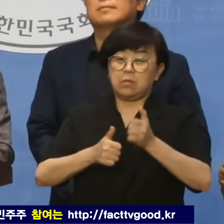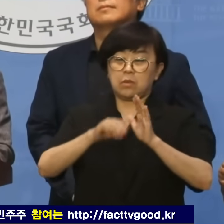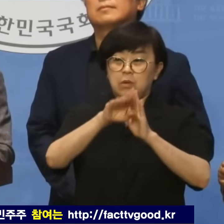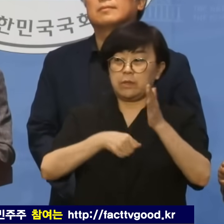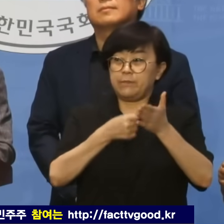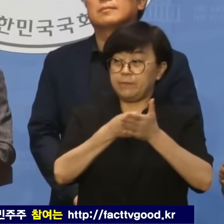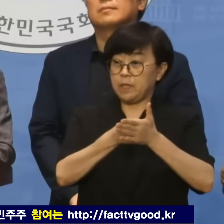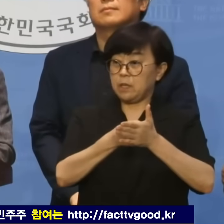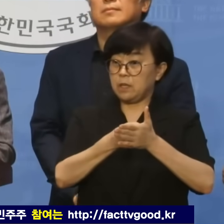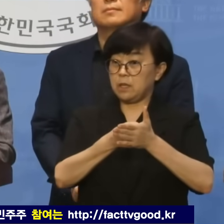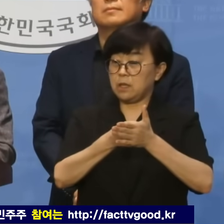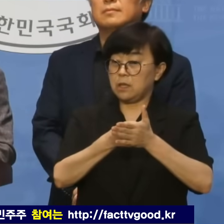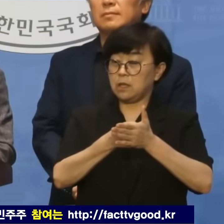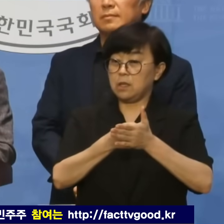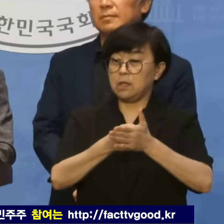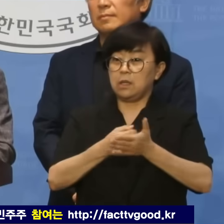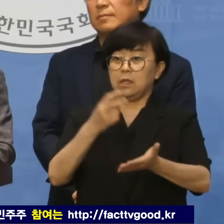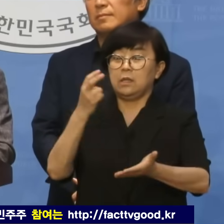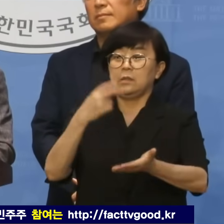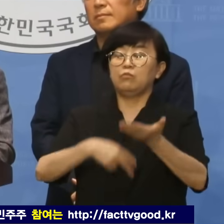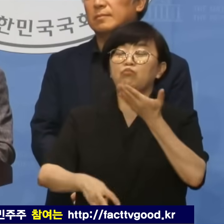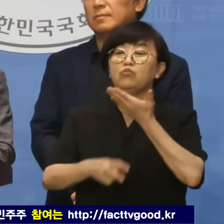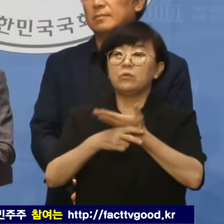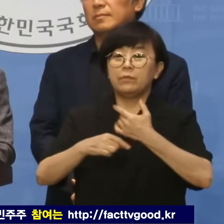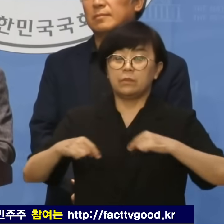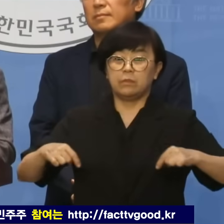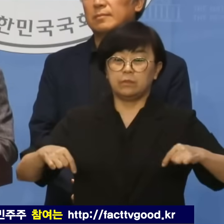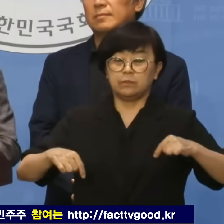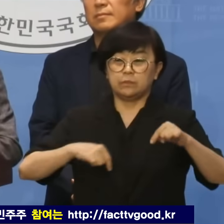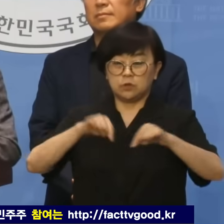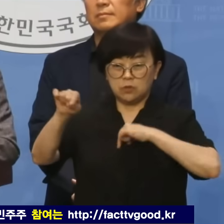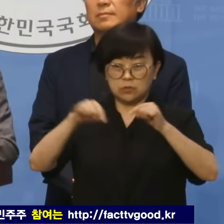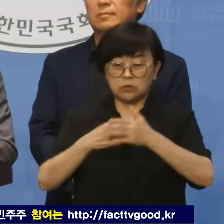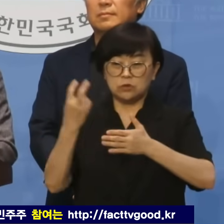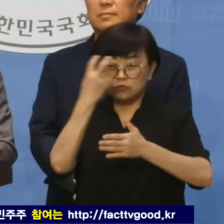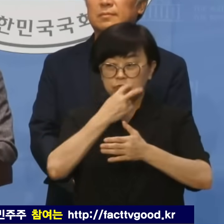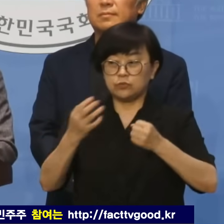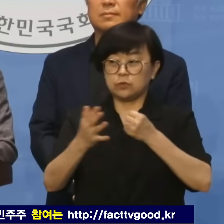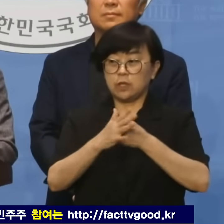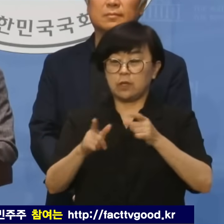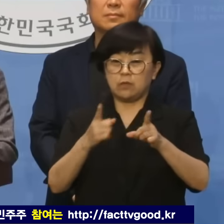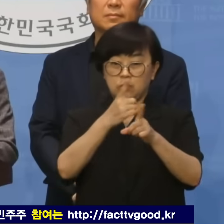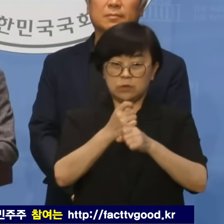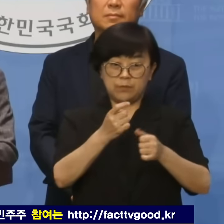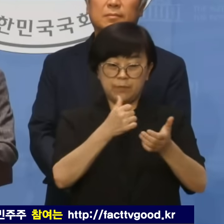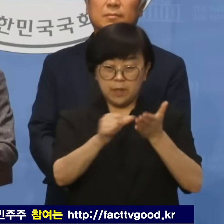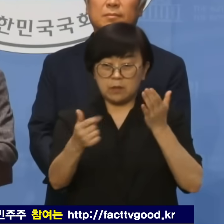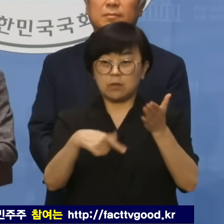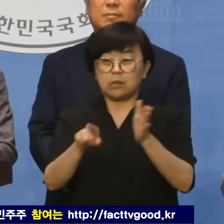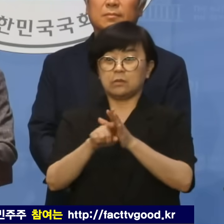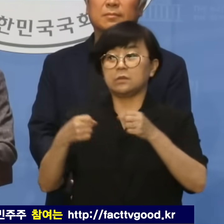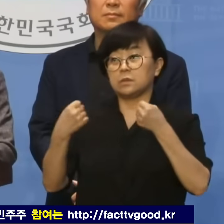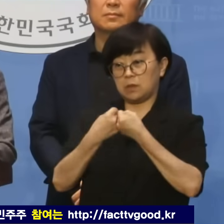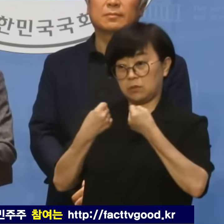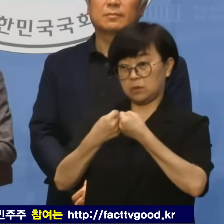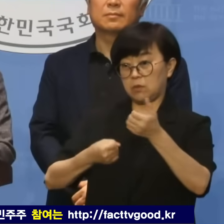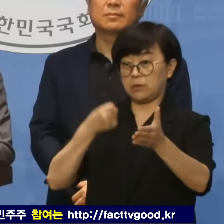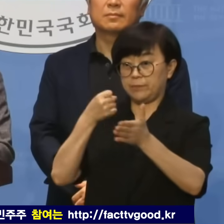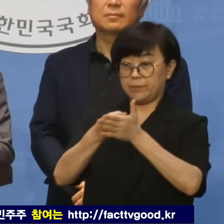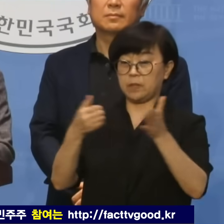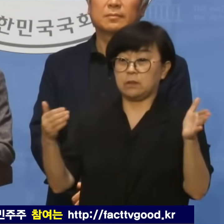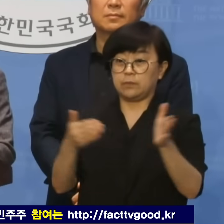중에 부당한 정치 수사, 야당 탄압과 정적 제거에 맞서 결연히 싸울 것을